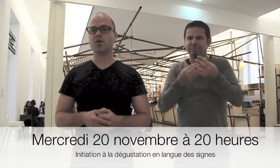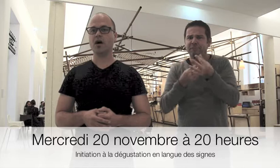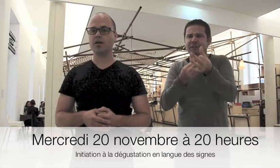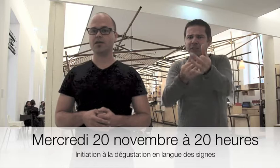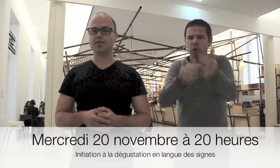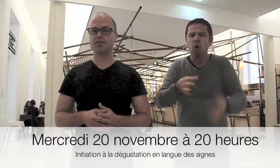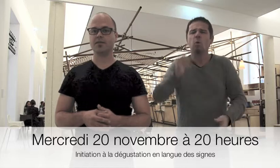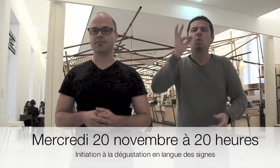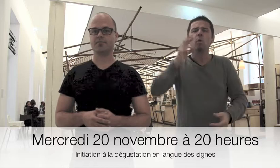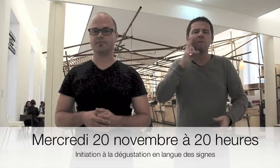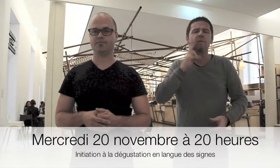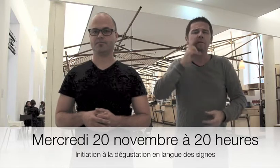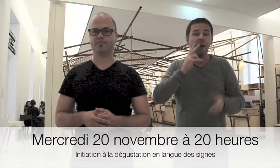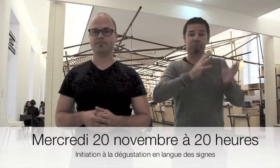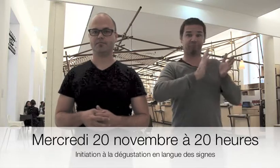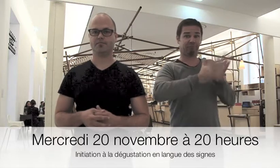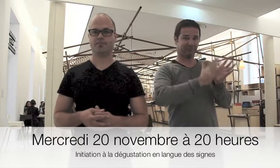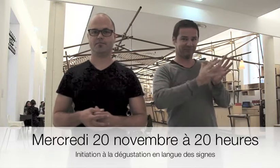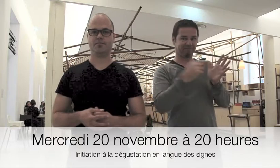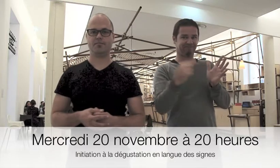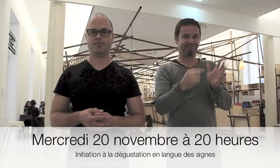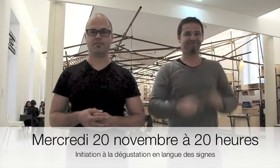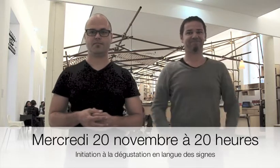dégustation en langue des signes.